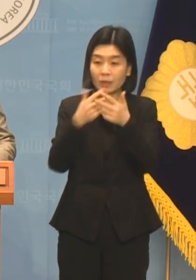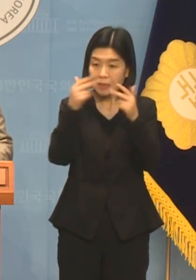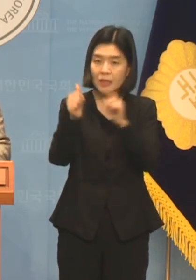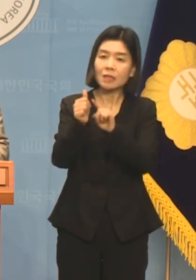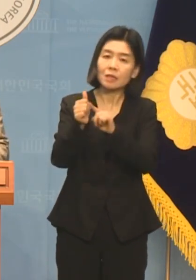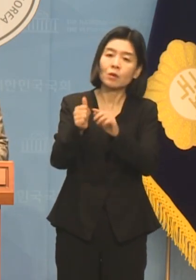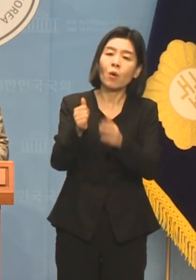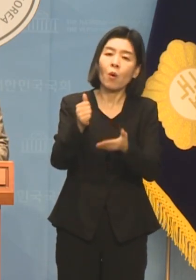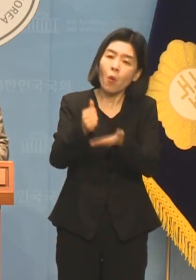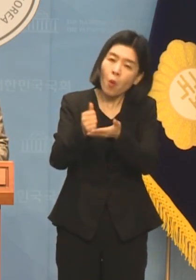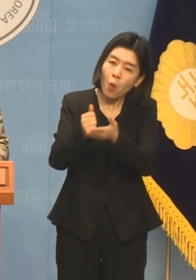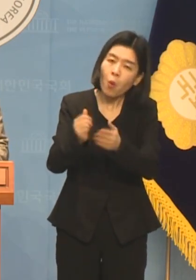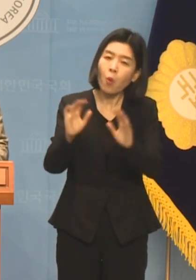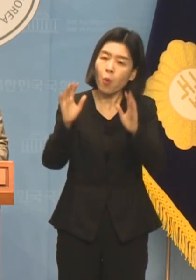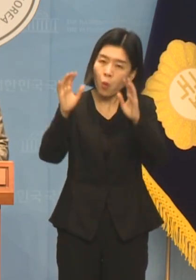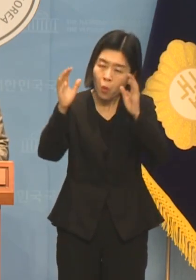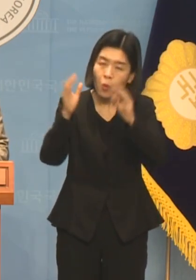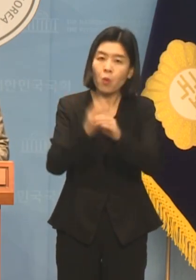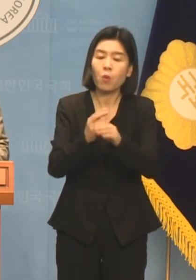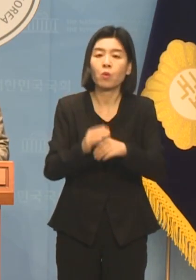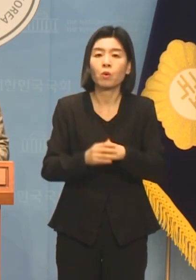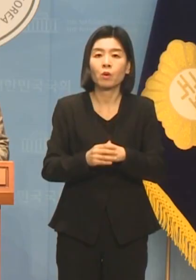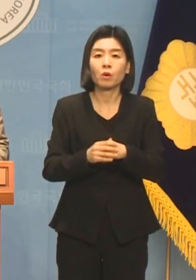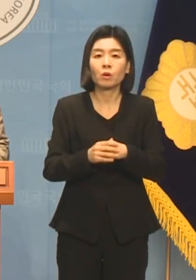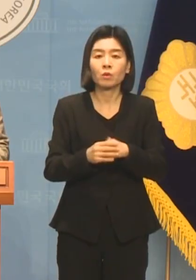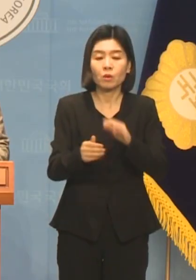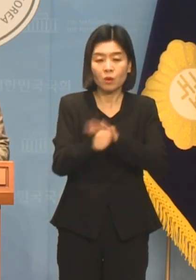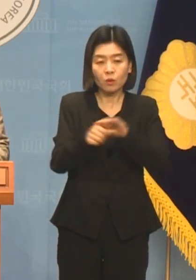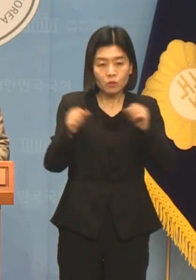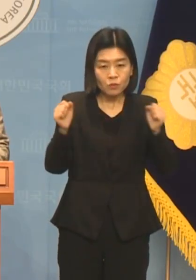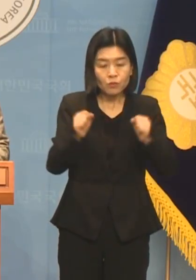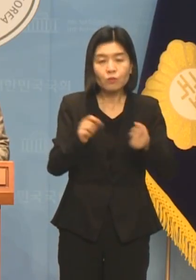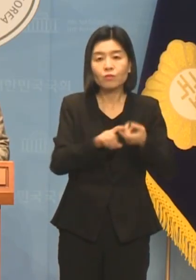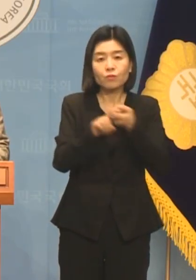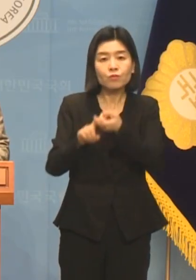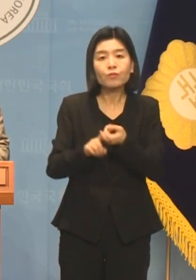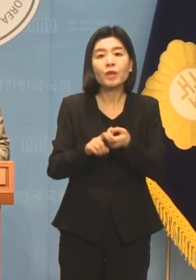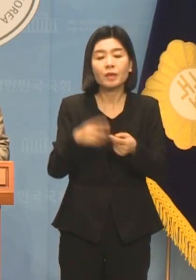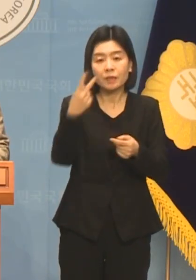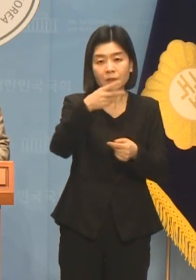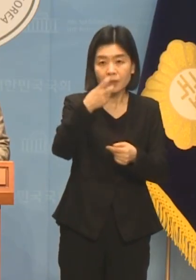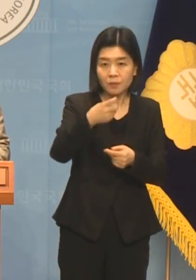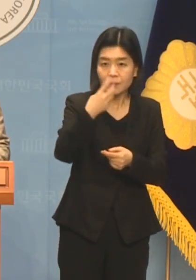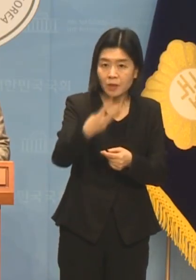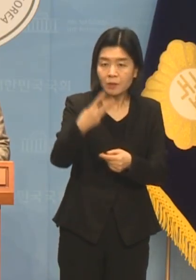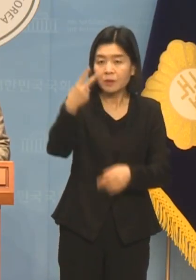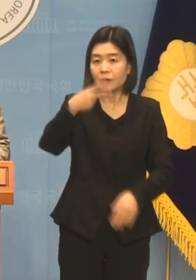있습니다. 뿐만 아니라 전연홍 경북연합 2023년, 24년